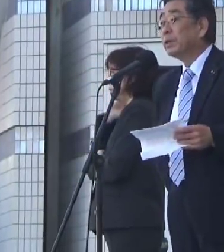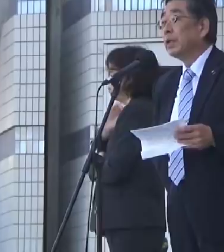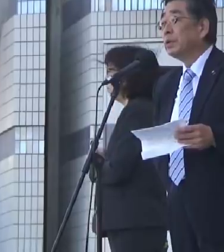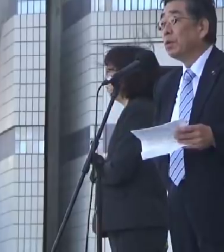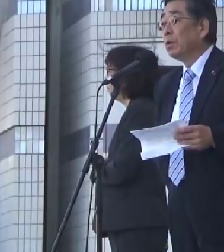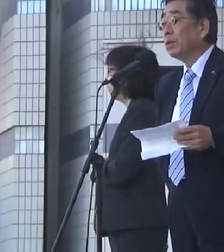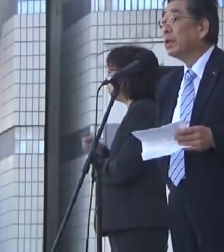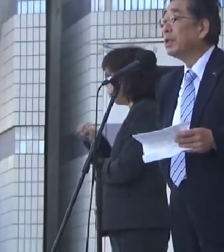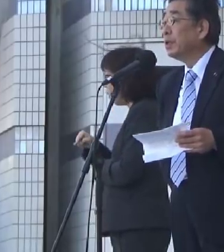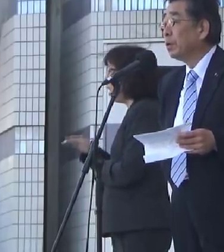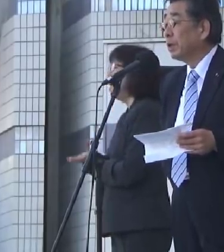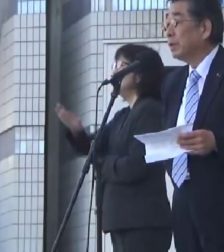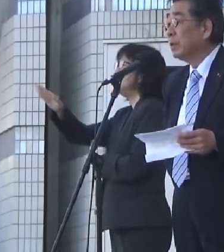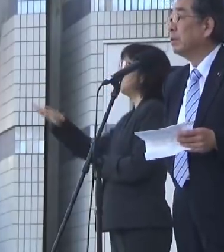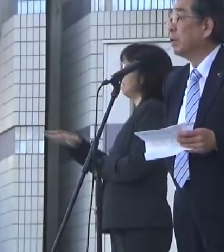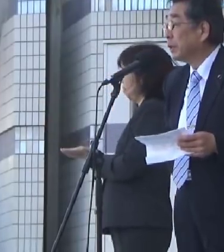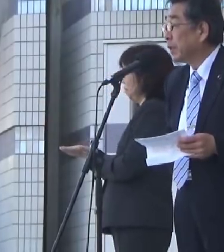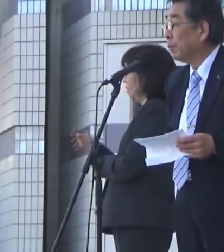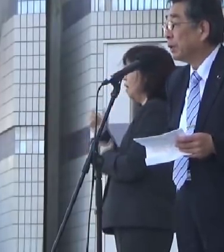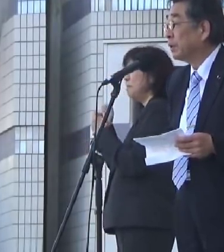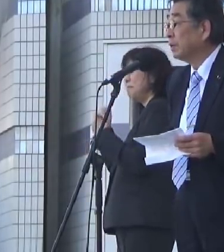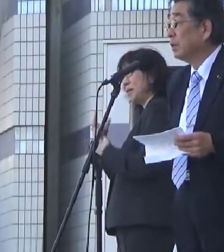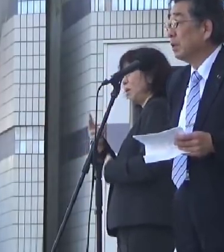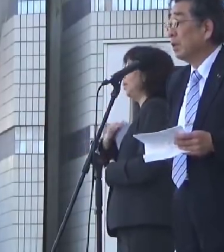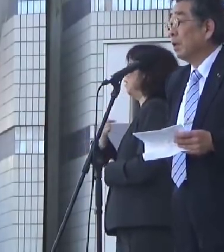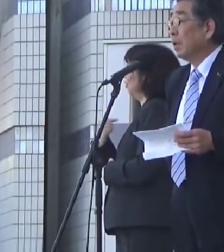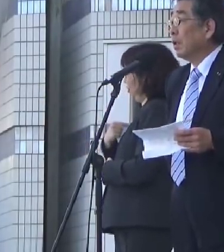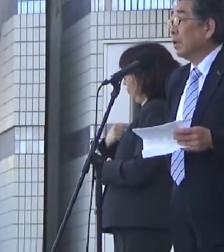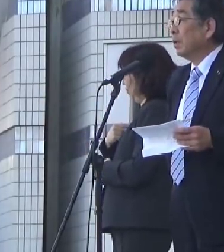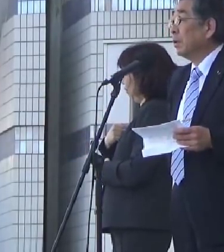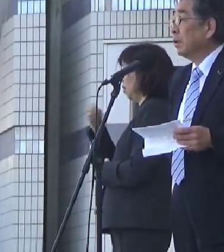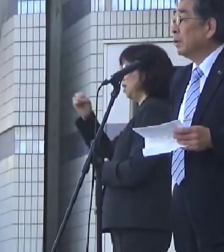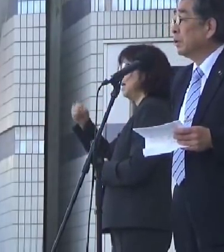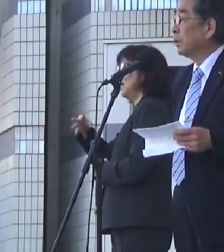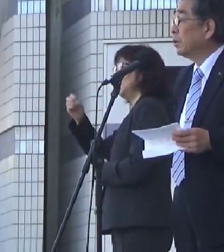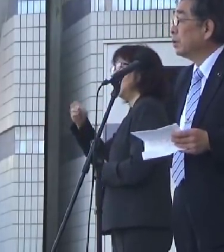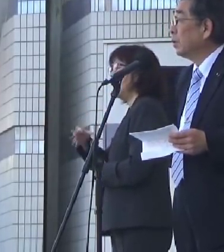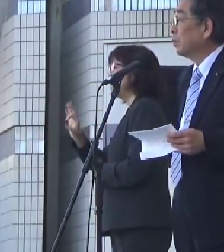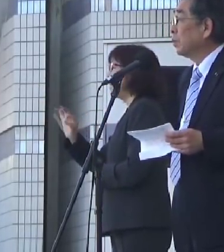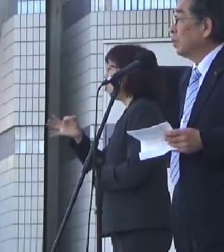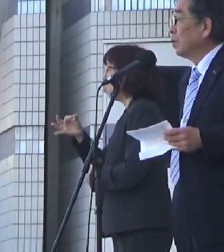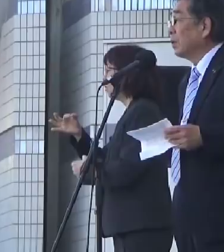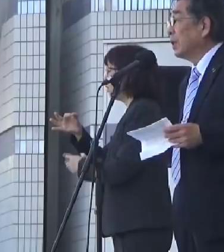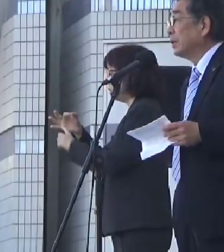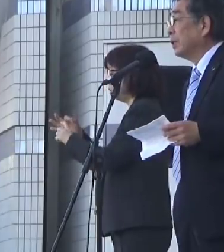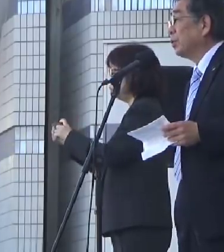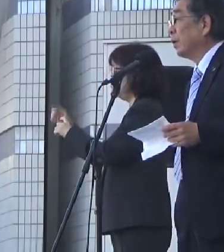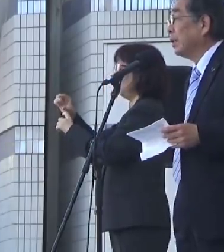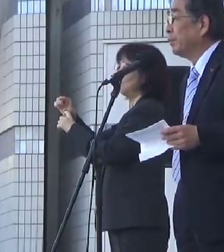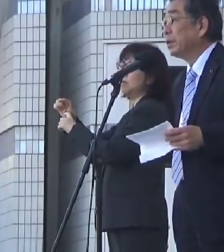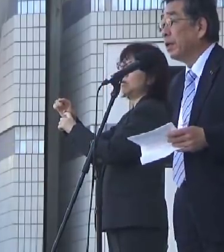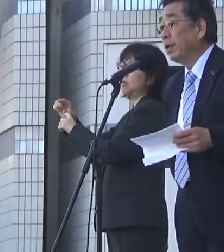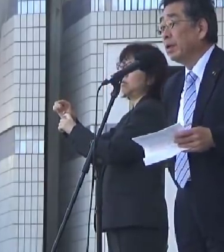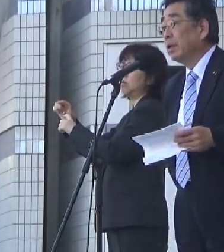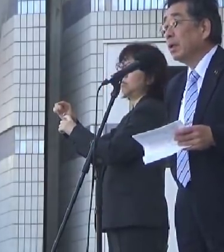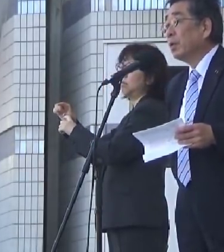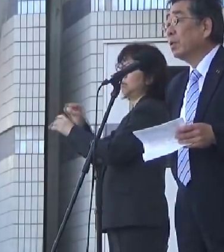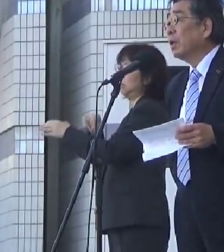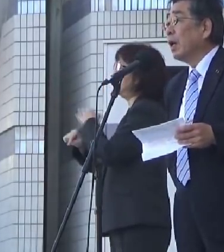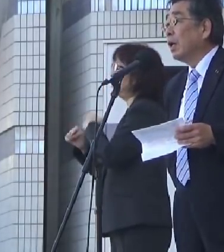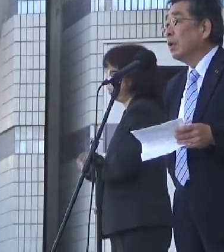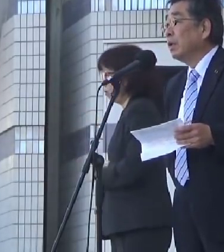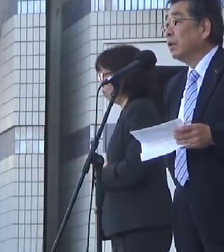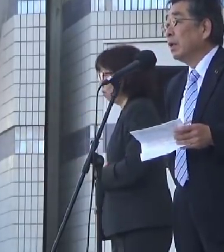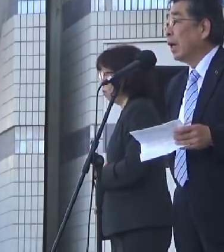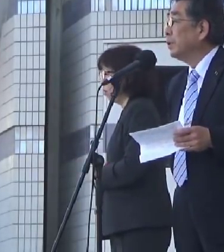んの私たちの電気料金に上乗せされます。すごいことを経産省はやりますね。